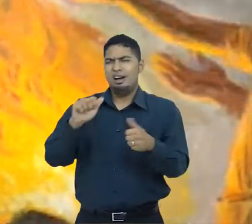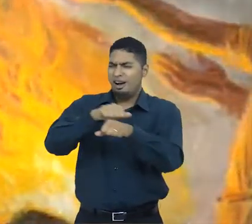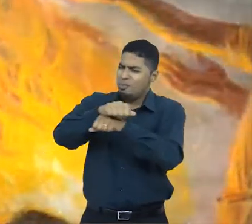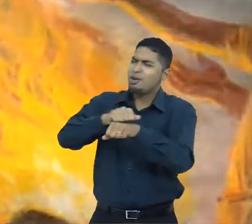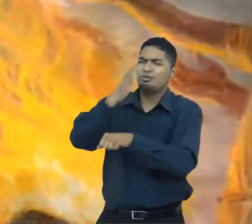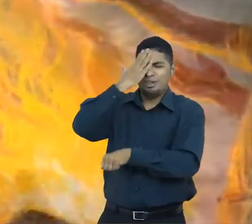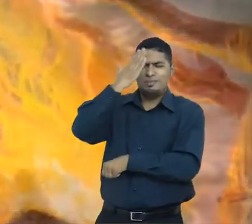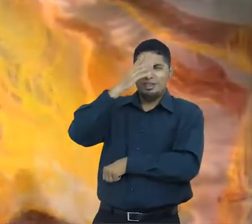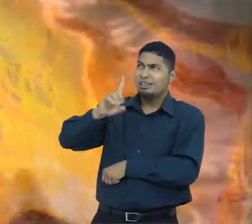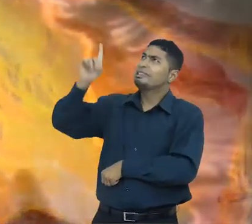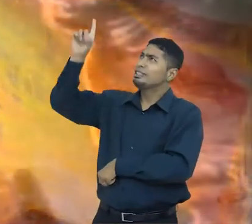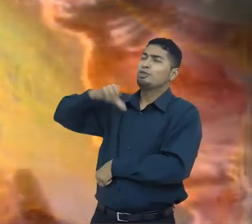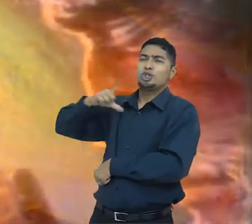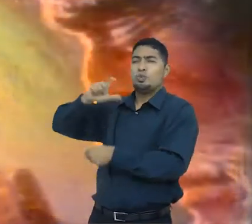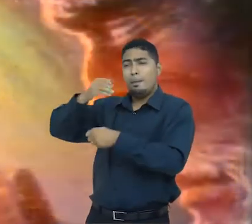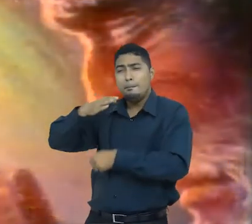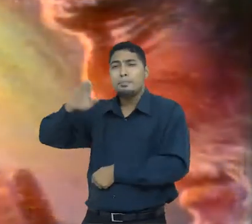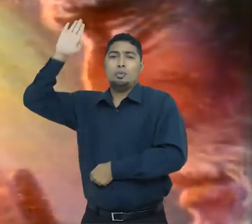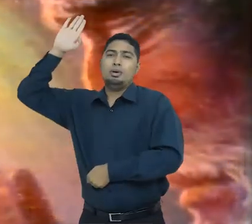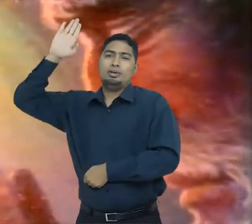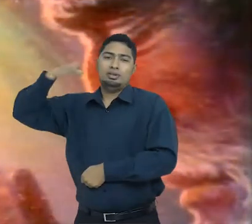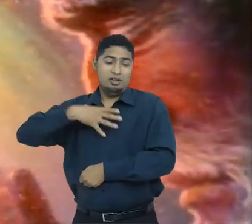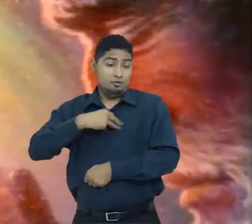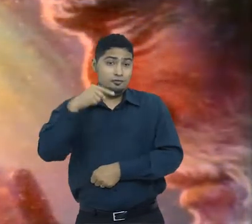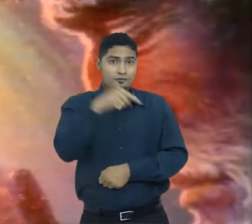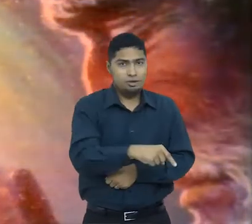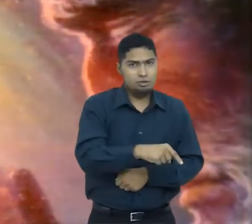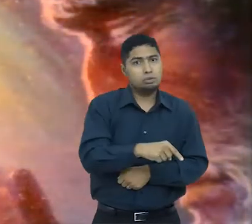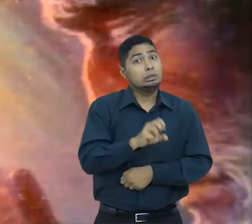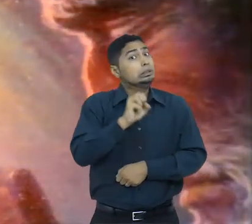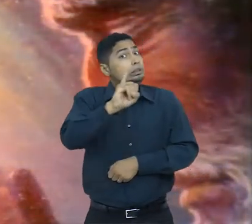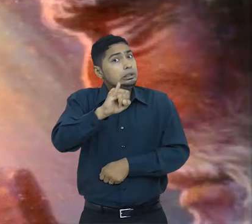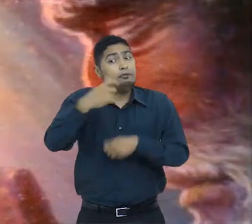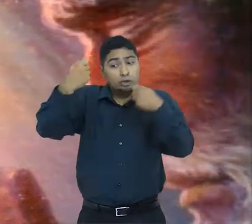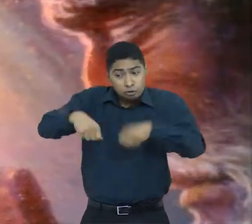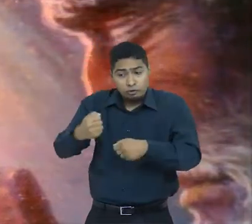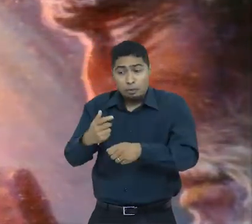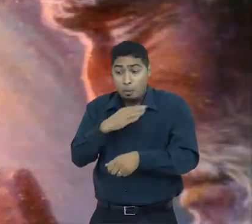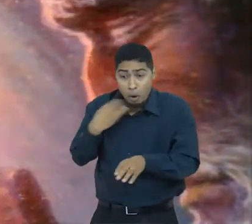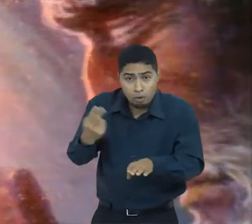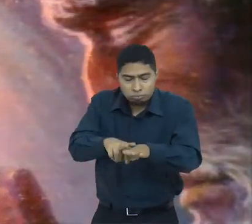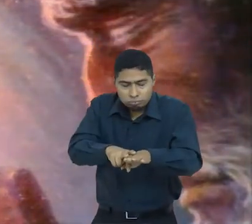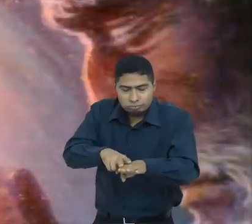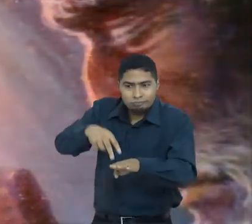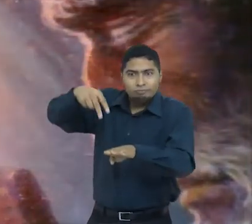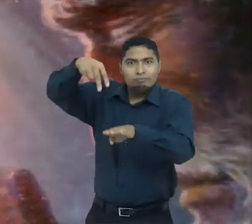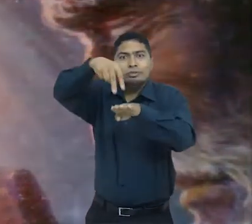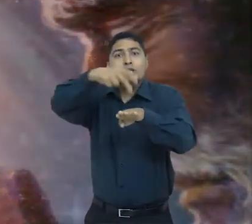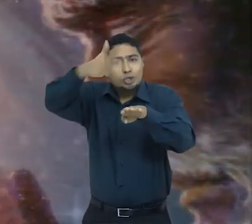cumpriria a sua promessa em relação a Isaque, nem que fosse preciso ressuscitá-lo dos mortos. Abraão tinha fé